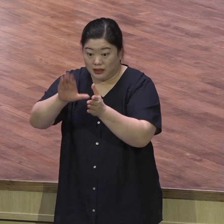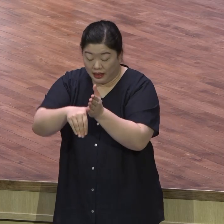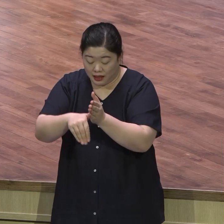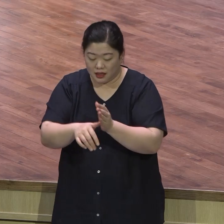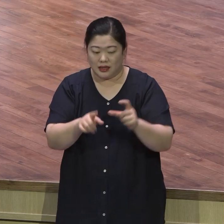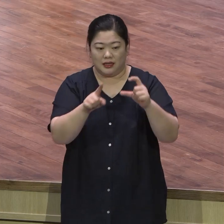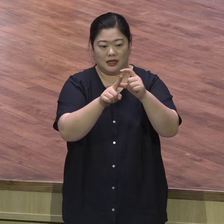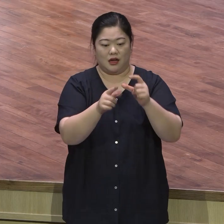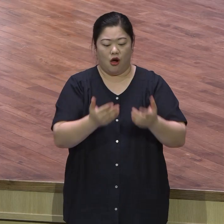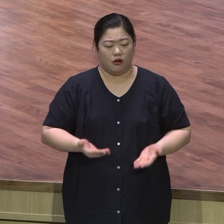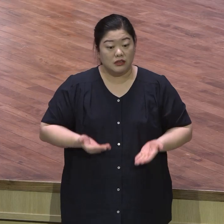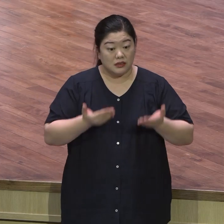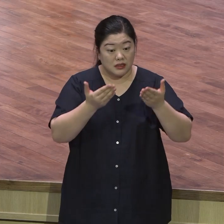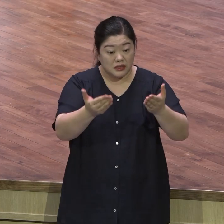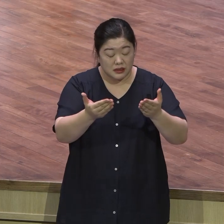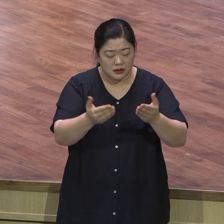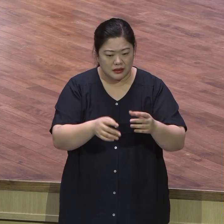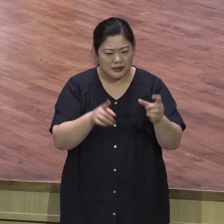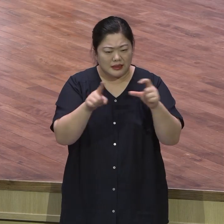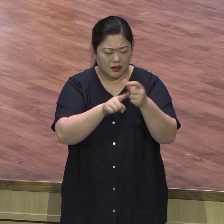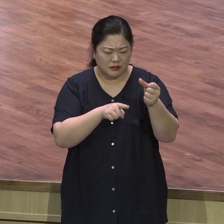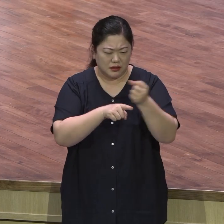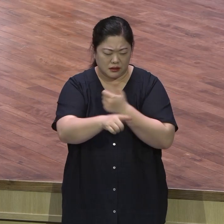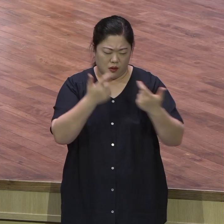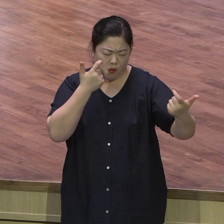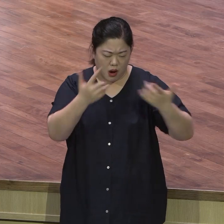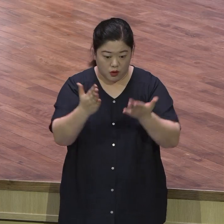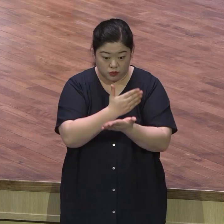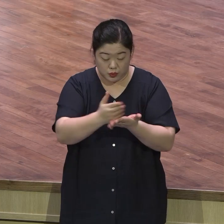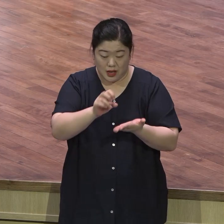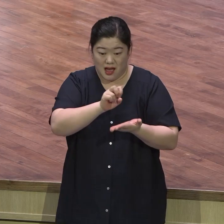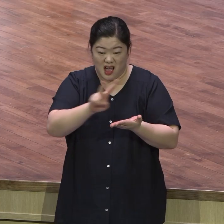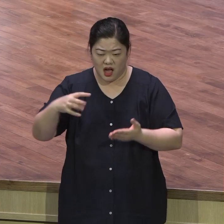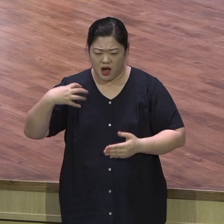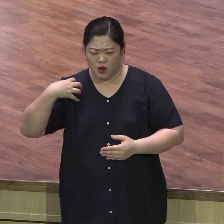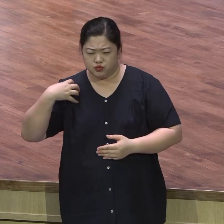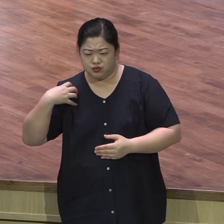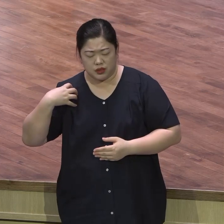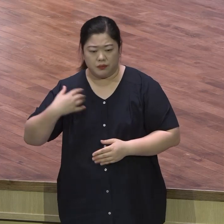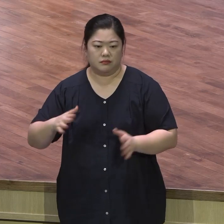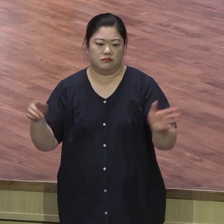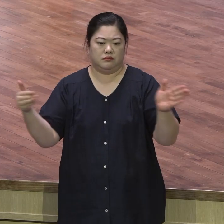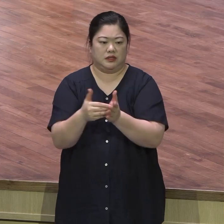부담돼요. 말만 들어도 부담돼요. 나 하나가 끝나면 못해요.